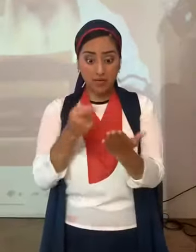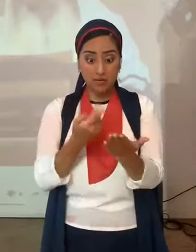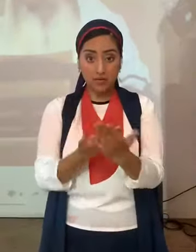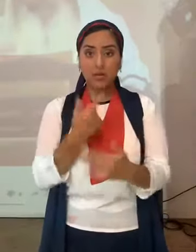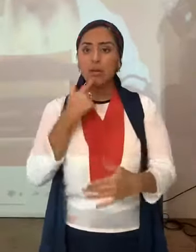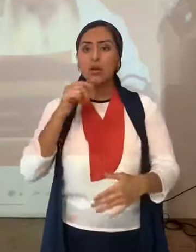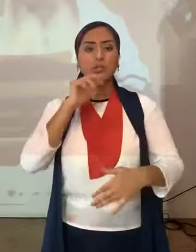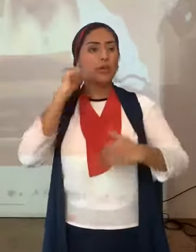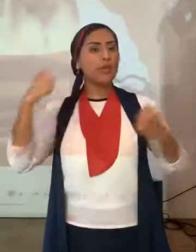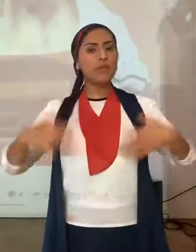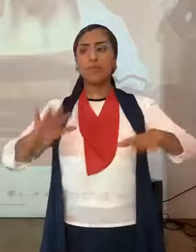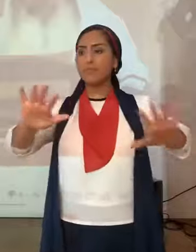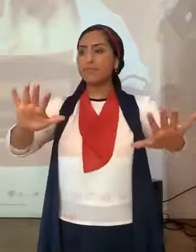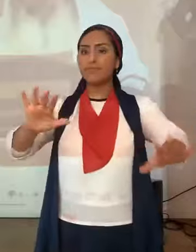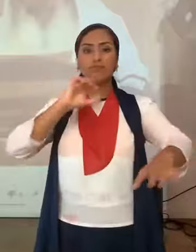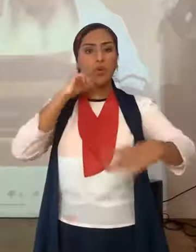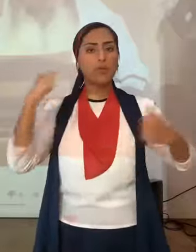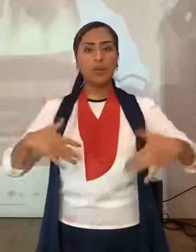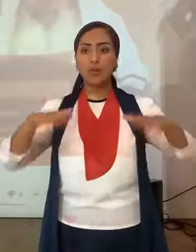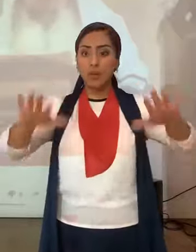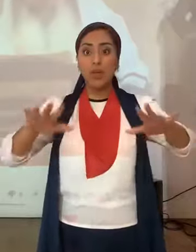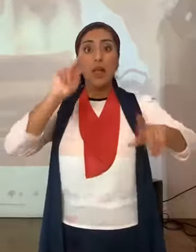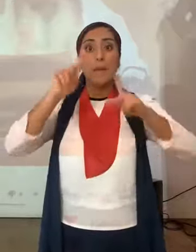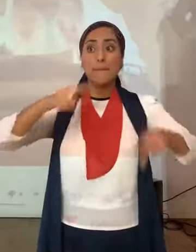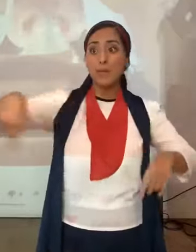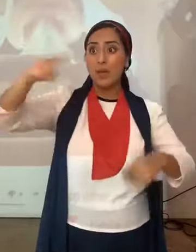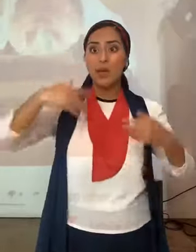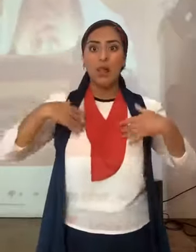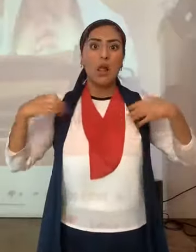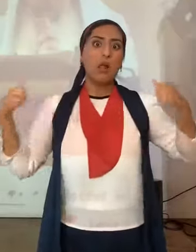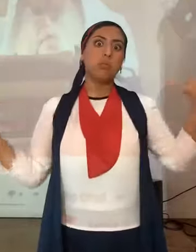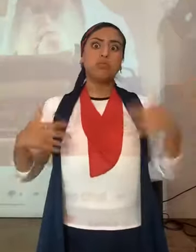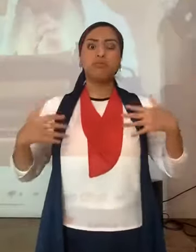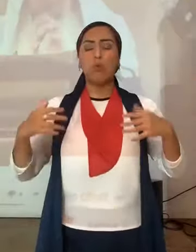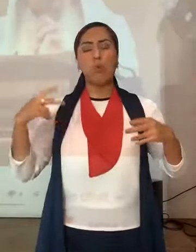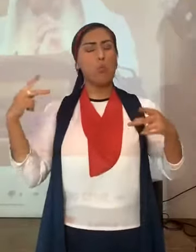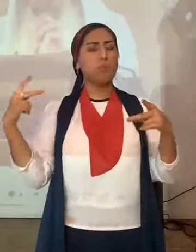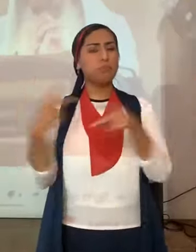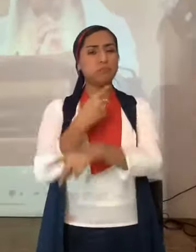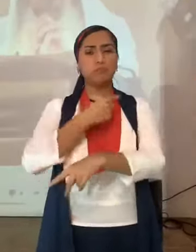temáis, no temáis, no temáis. La gente tiene ahorita un terror